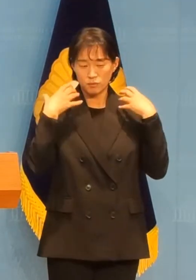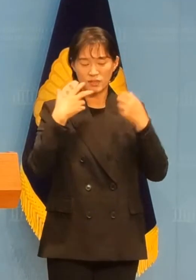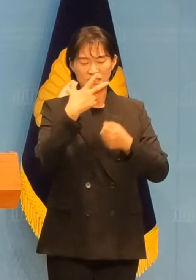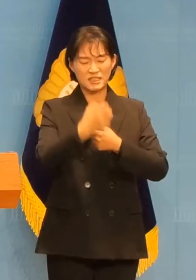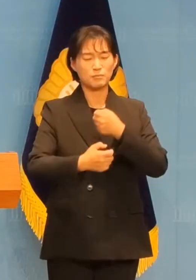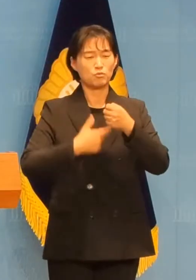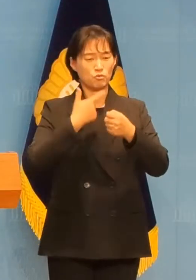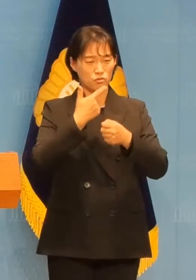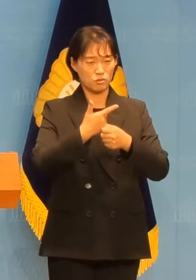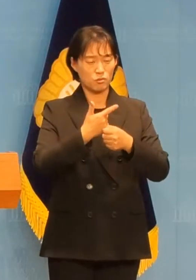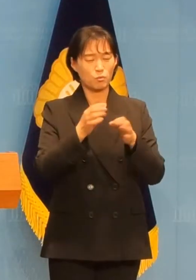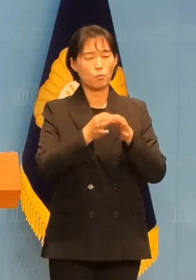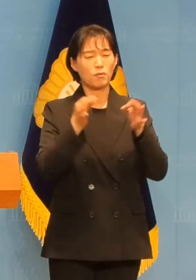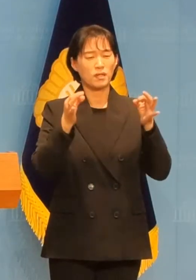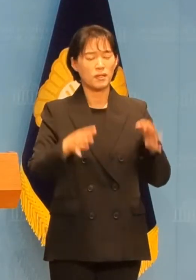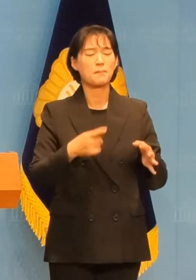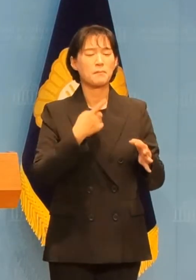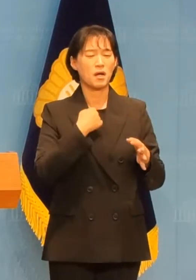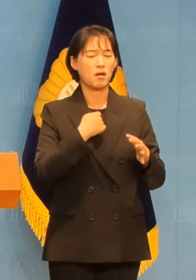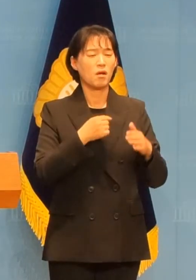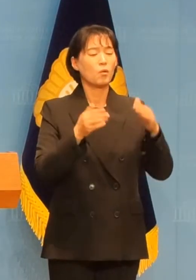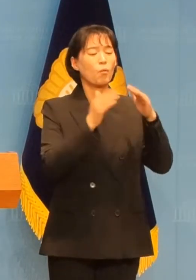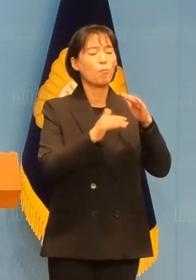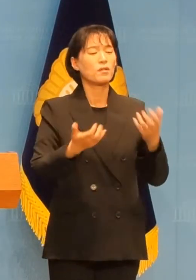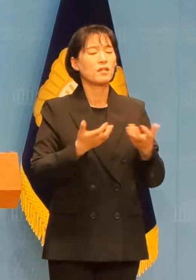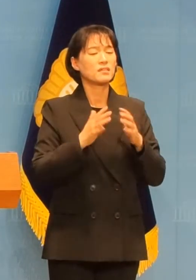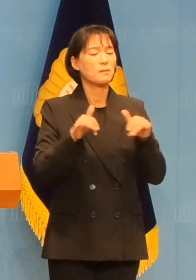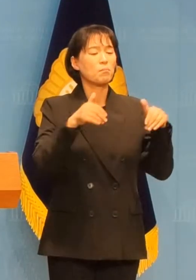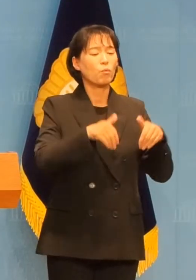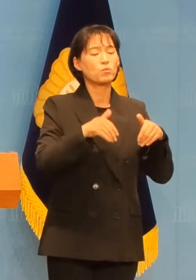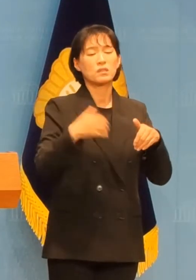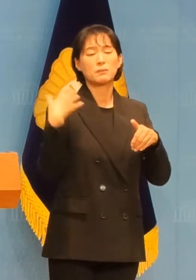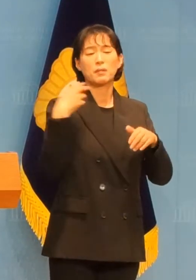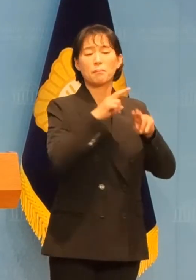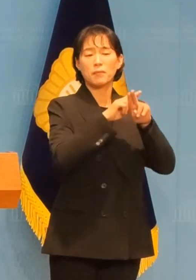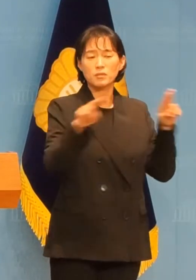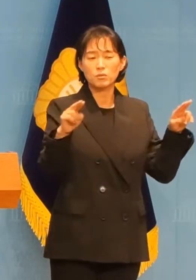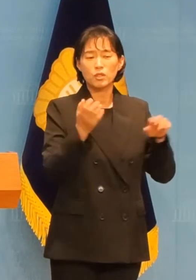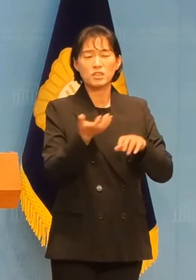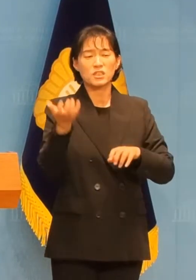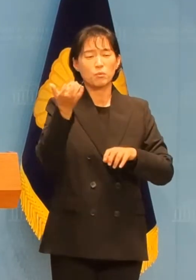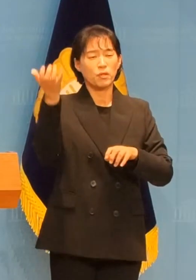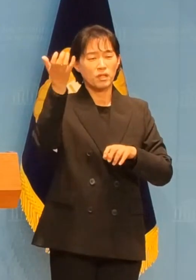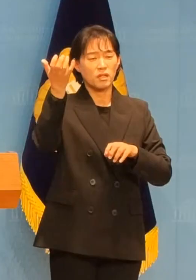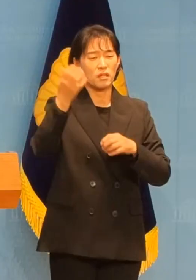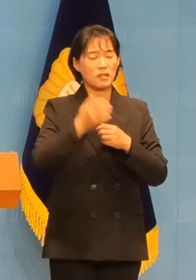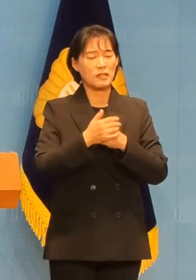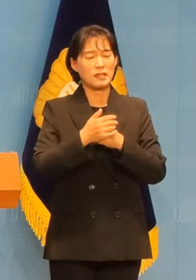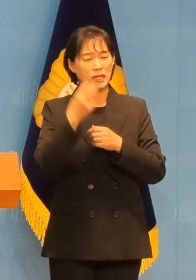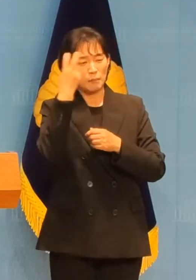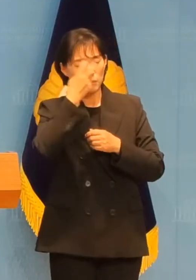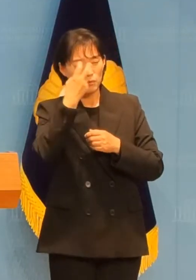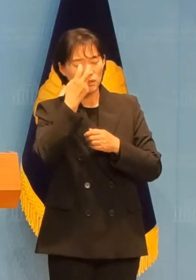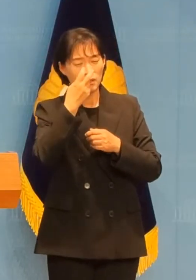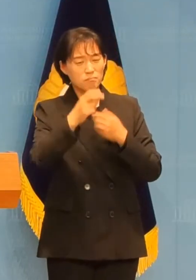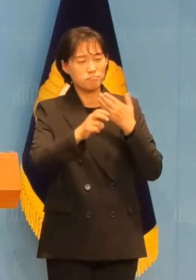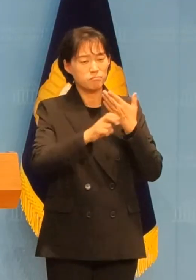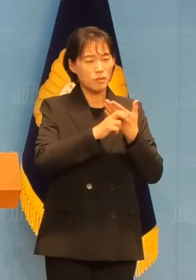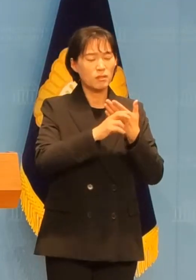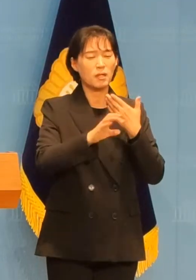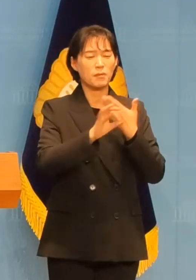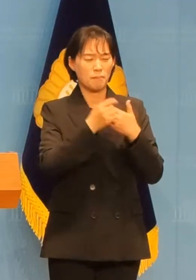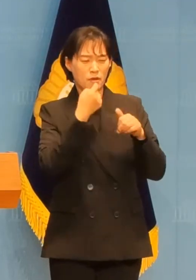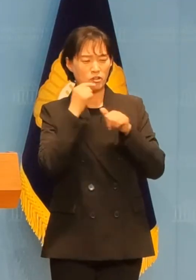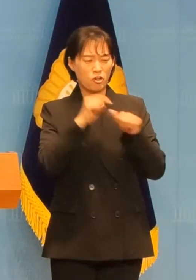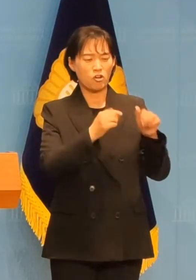76년간 존속해온 공무원의 복종 의무를 폐지하고 지휘, 감독이 위법하다고 판단될 경우